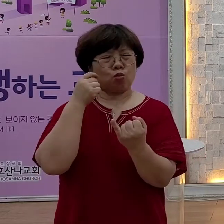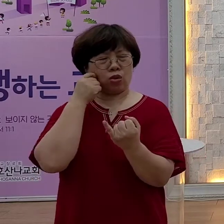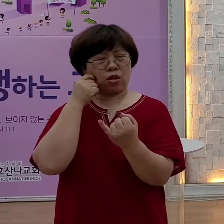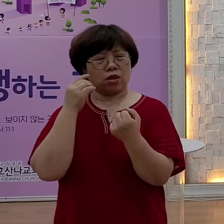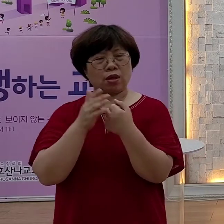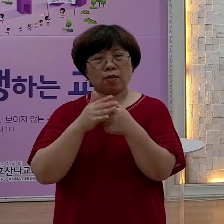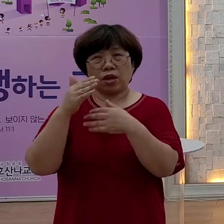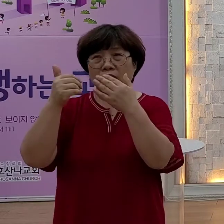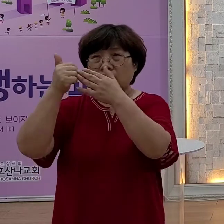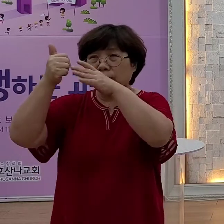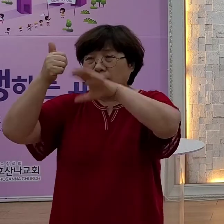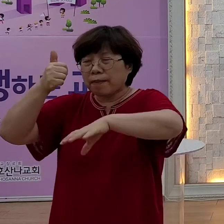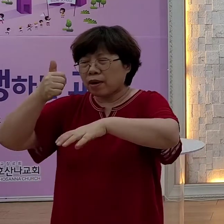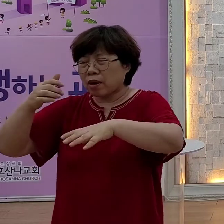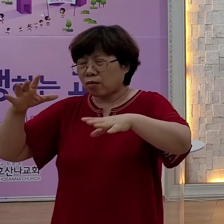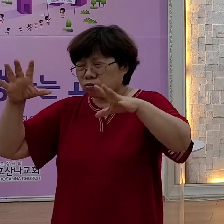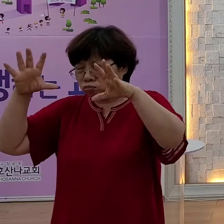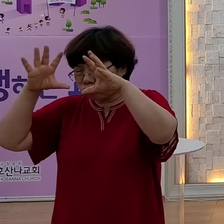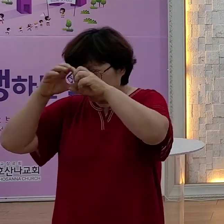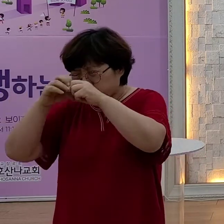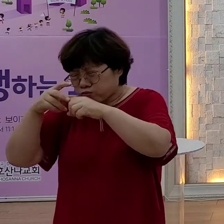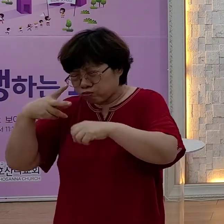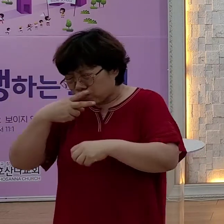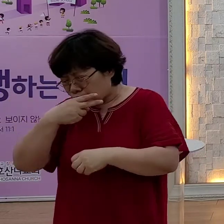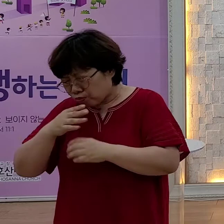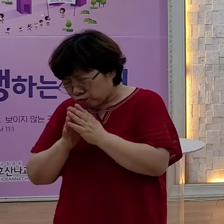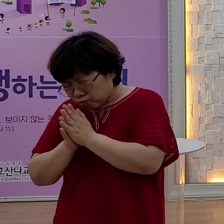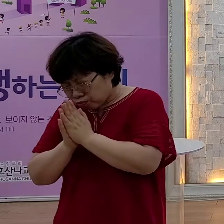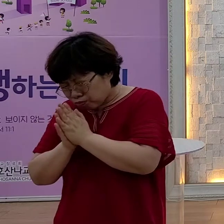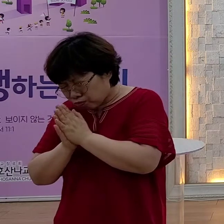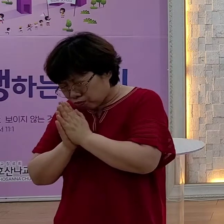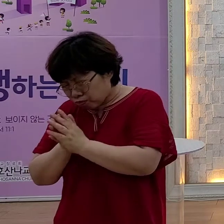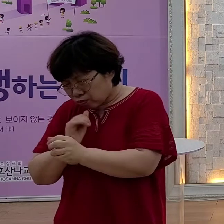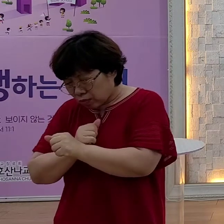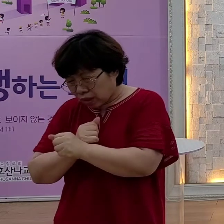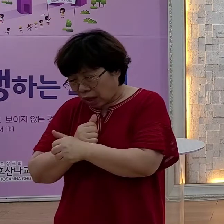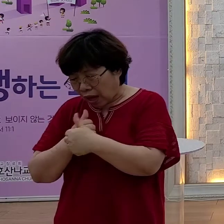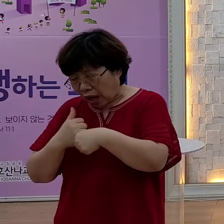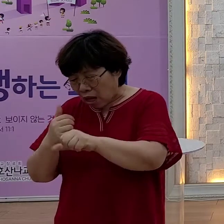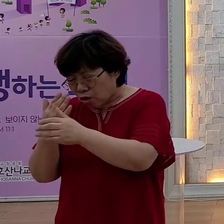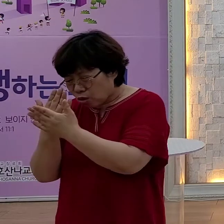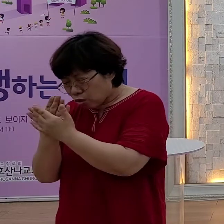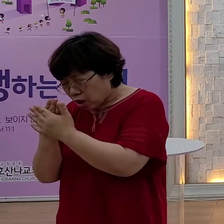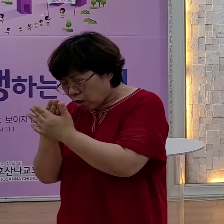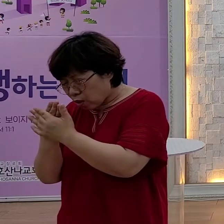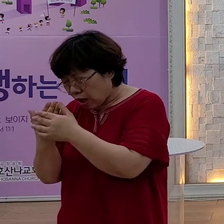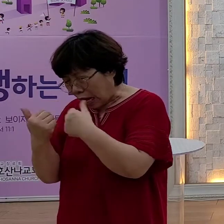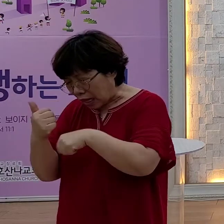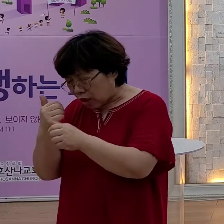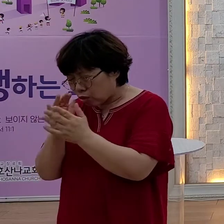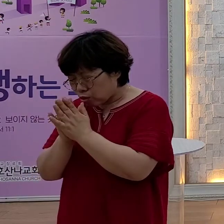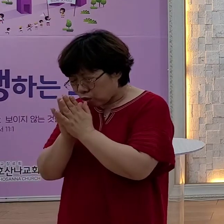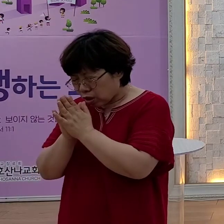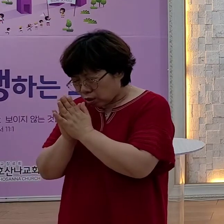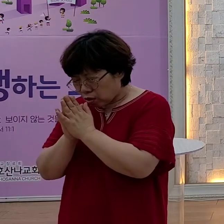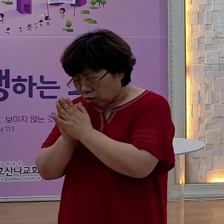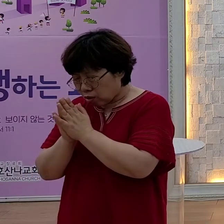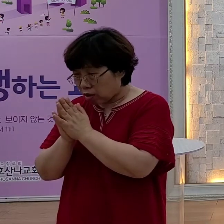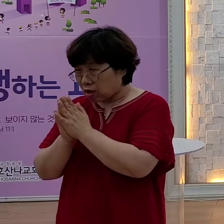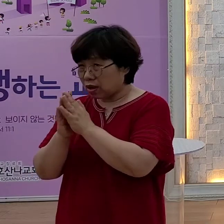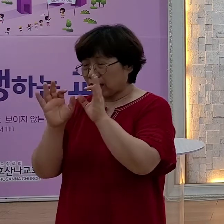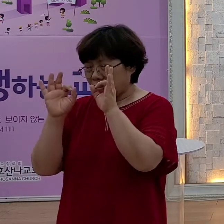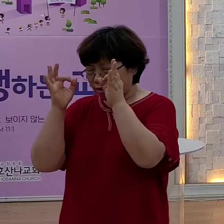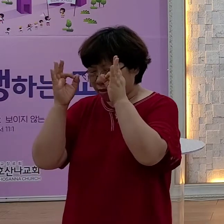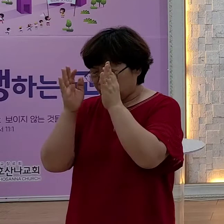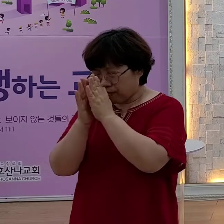철야하고 금식하면서 저에게 아들을 주십시오. 이렇게 하나님 앞에 간절히 기도하게